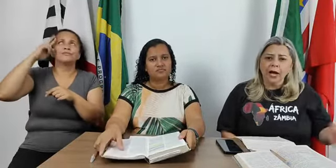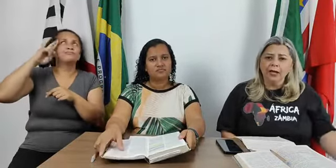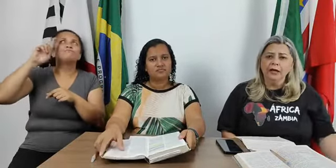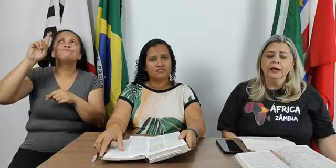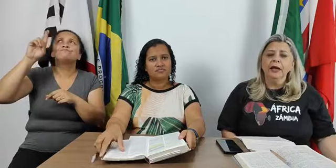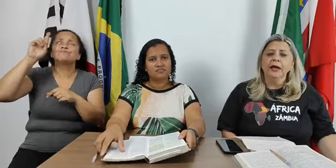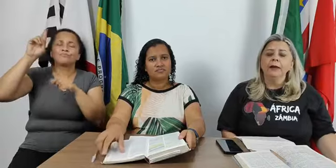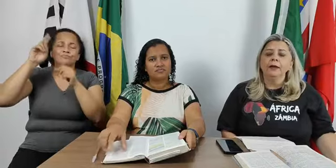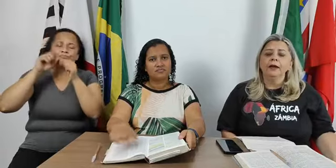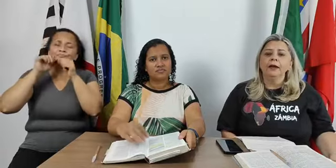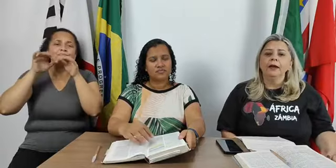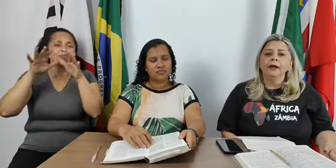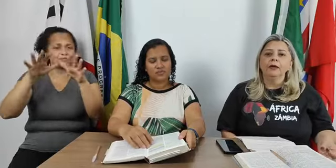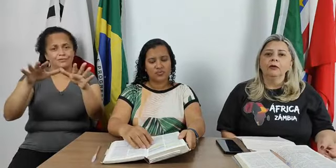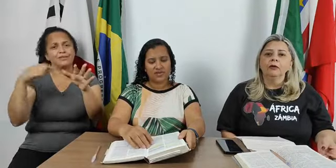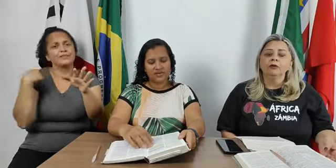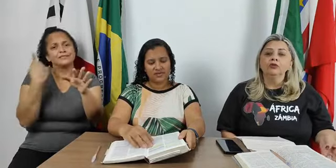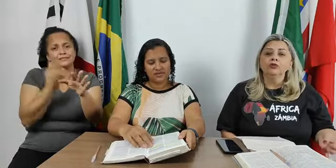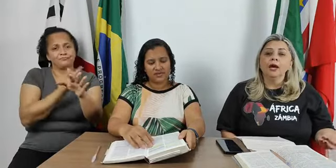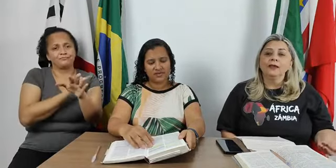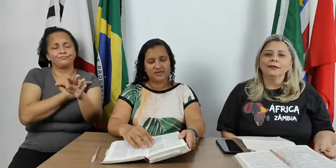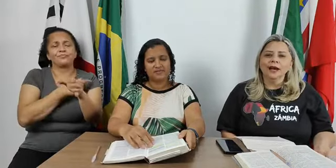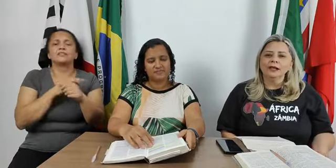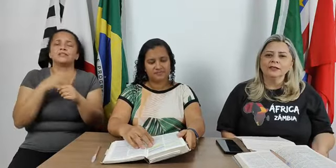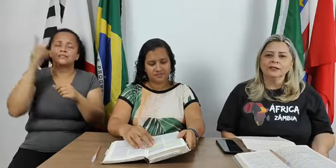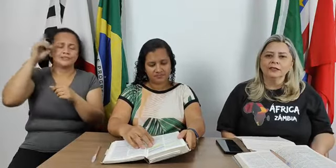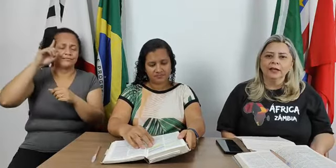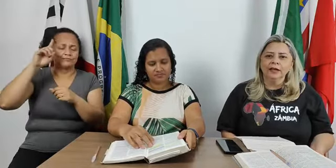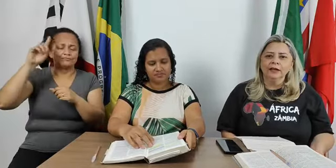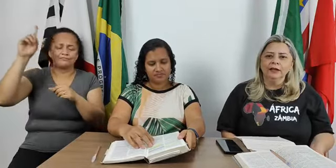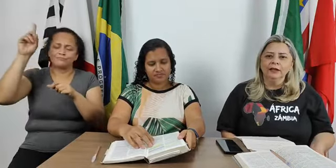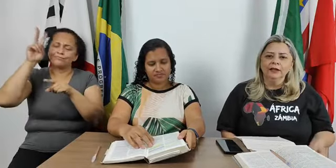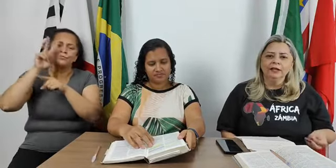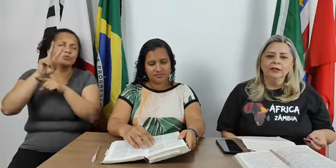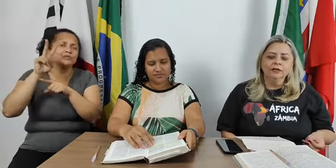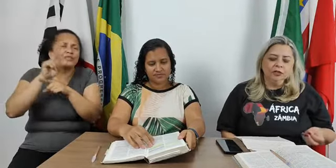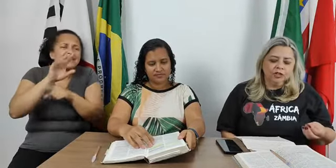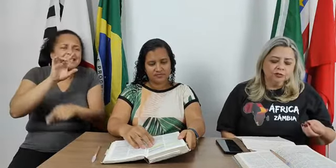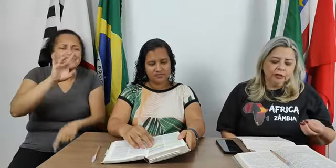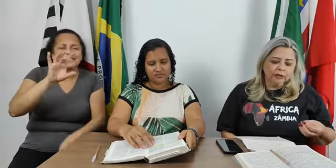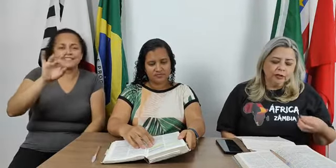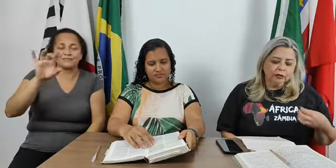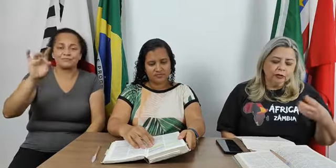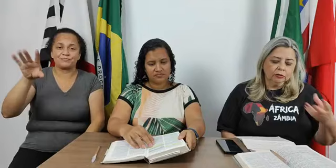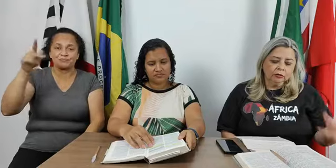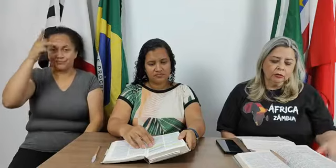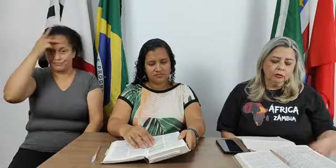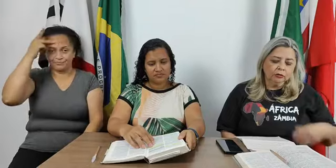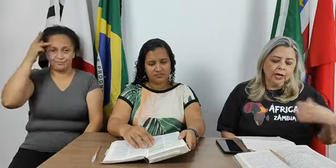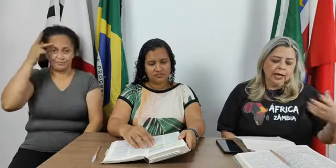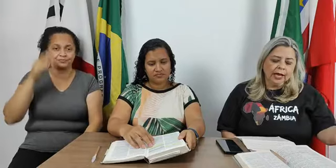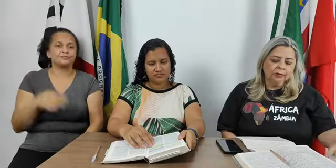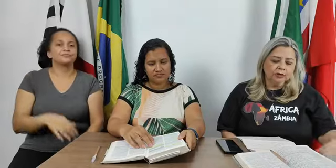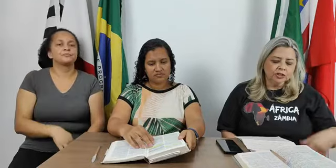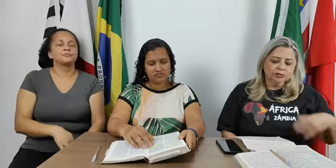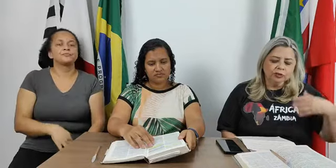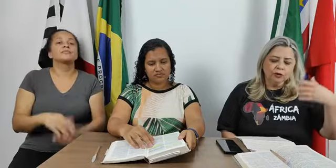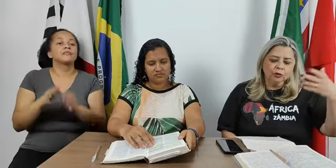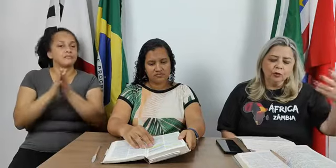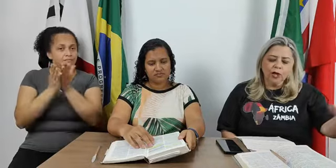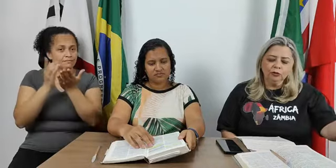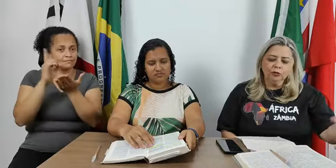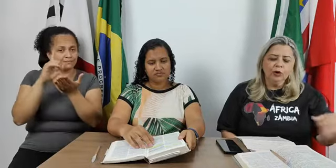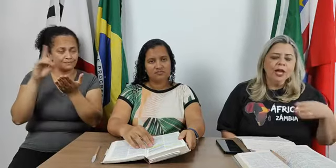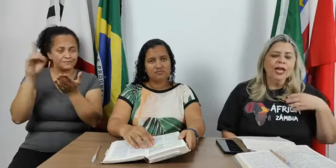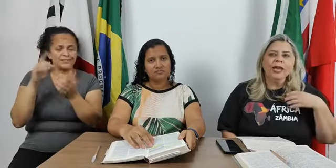que o Pai nos guardasse, né? Então a gente vai ver no relato, a gente vai ver